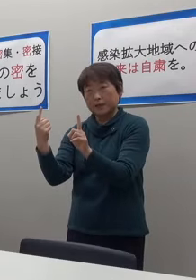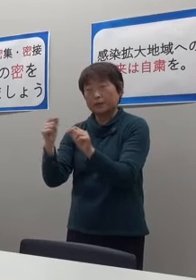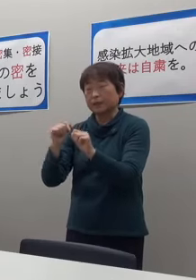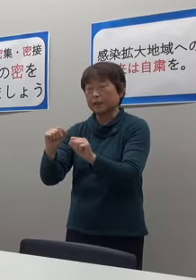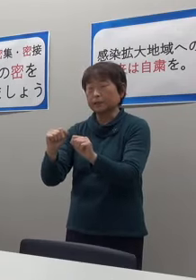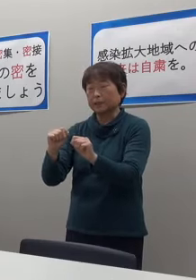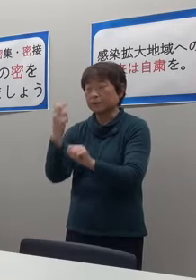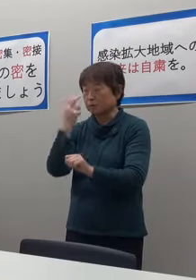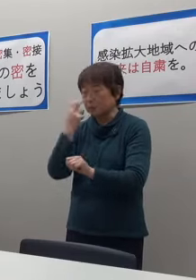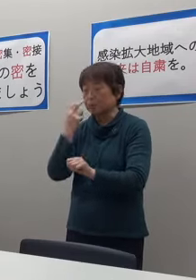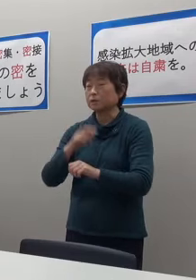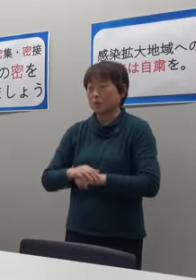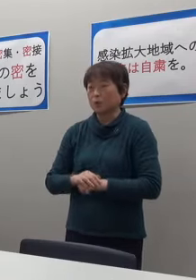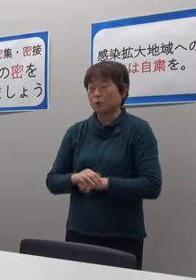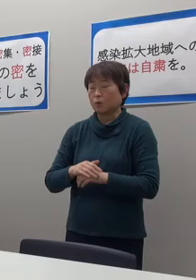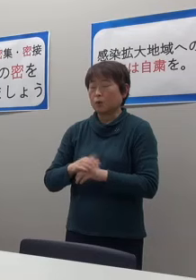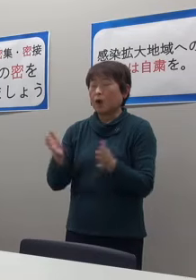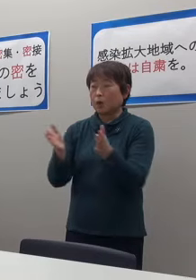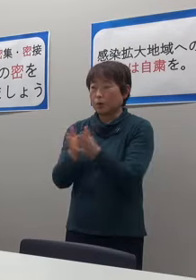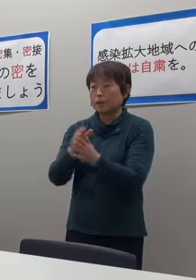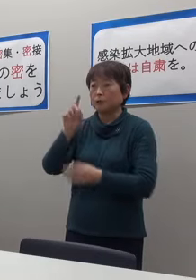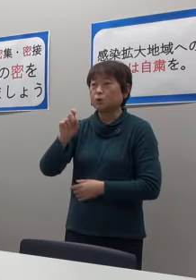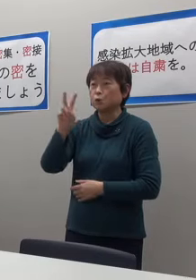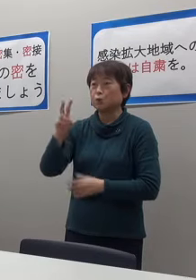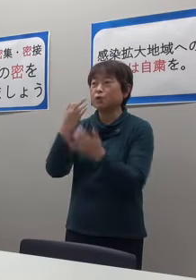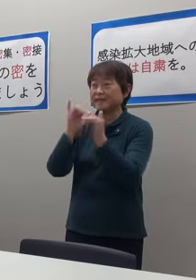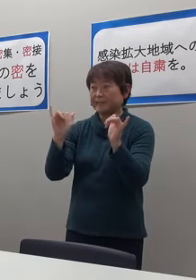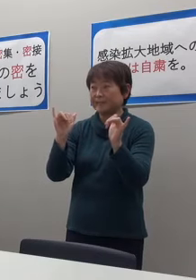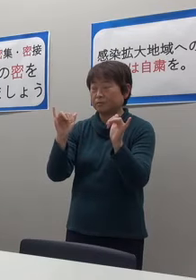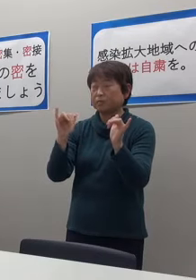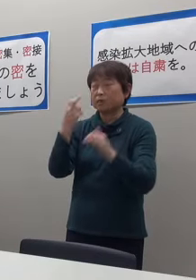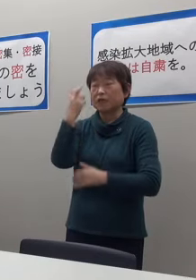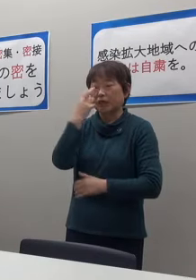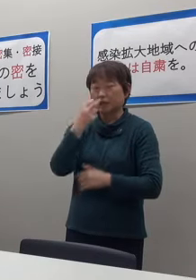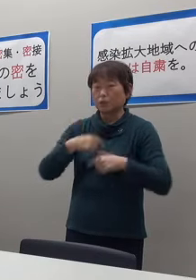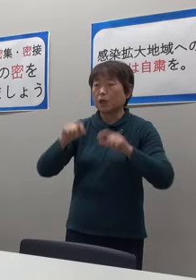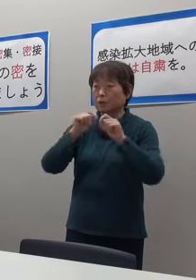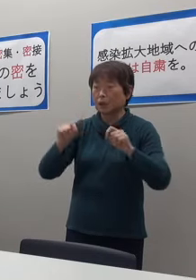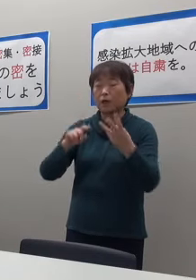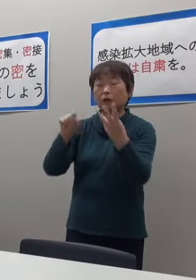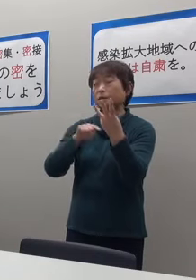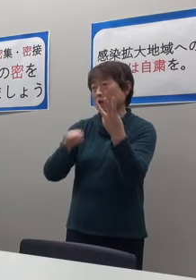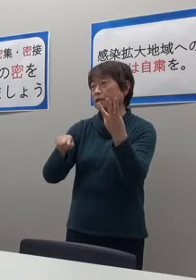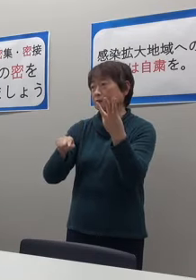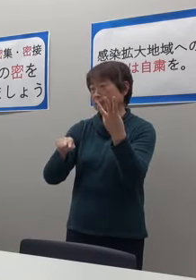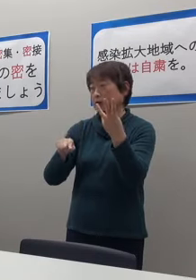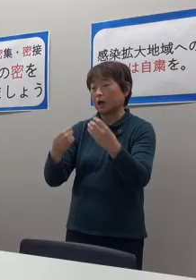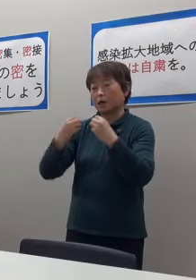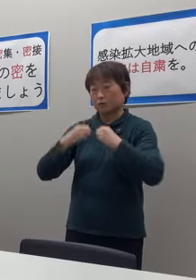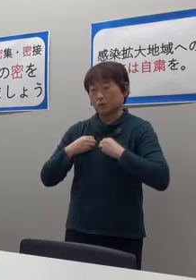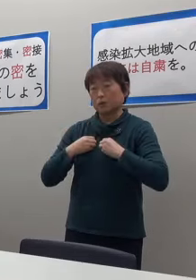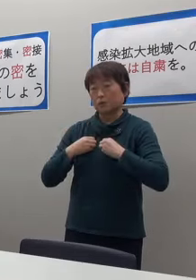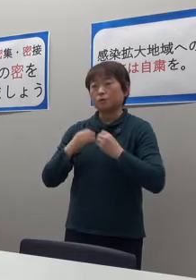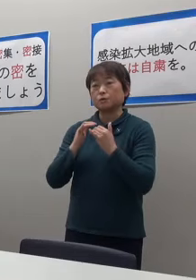あ、12人で、まあ、その中で3人出たっていうことで、まずよろしいかと思います。で、家族は、まあ、今回陰性で